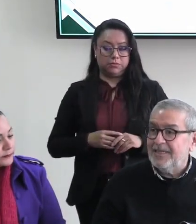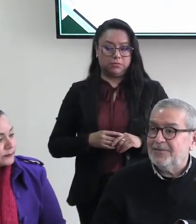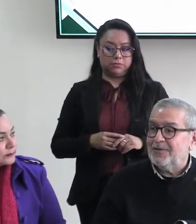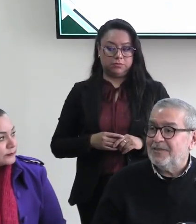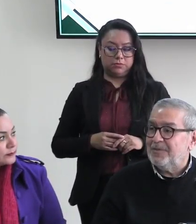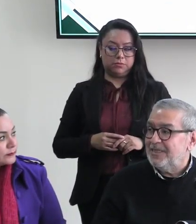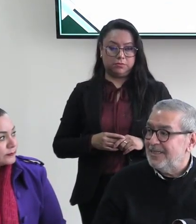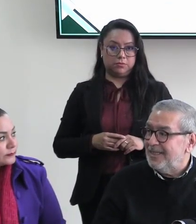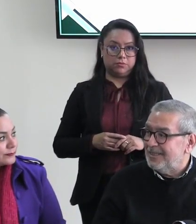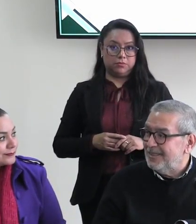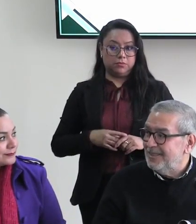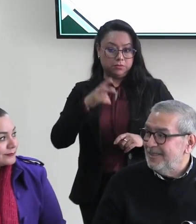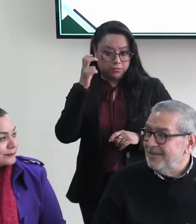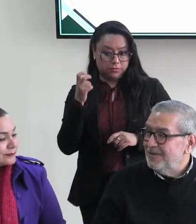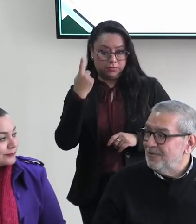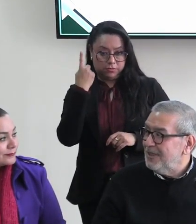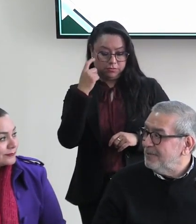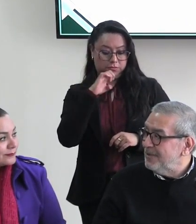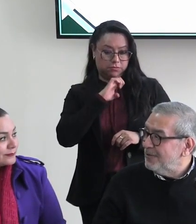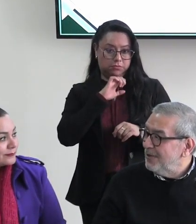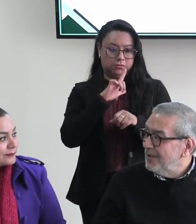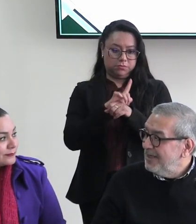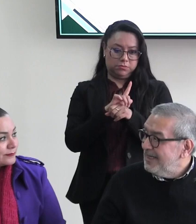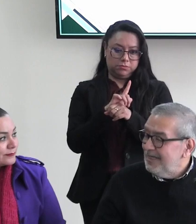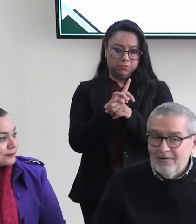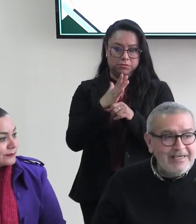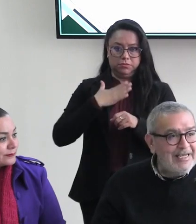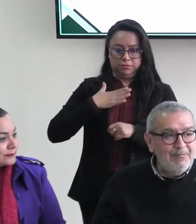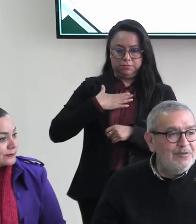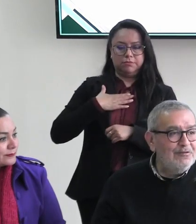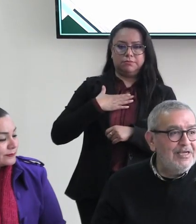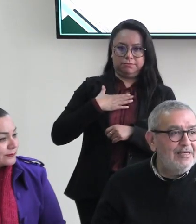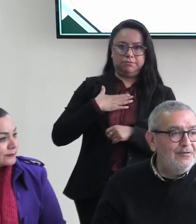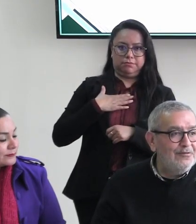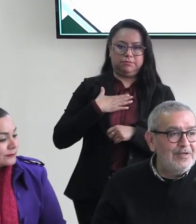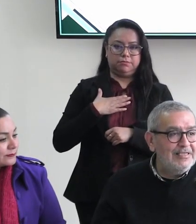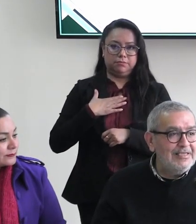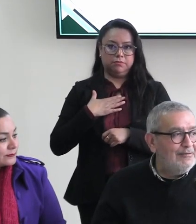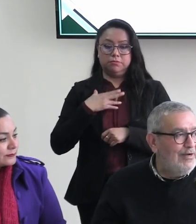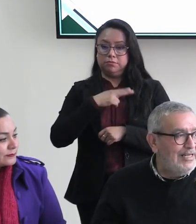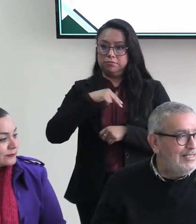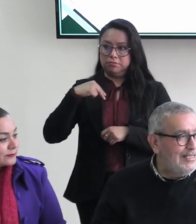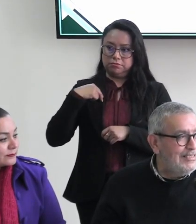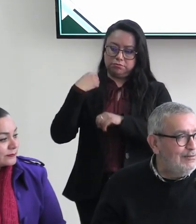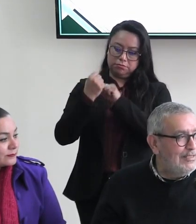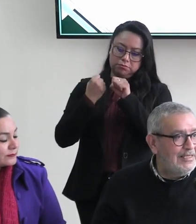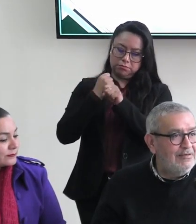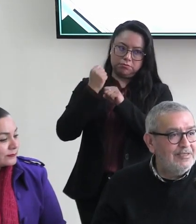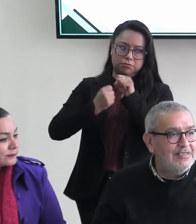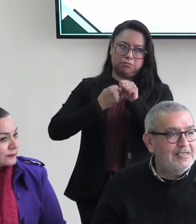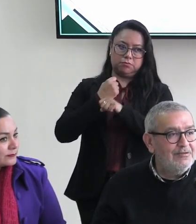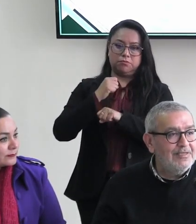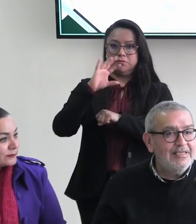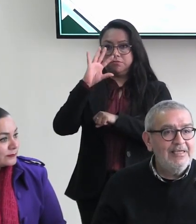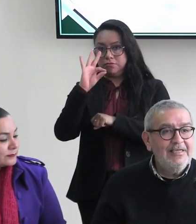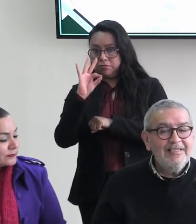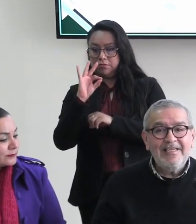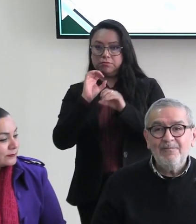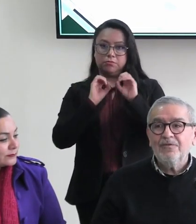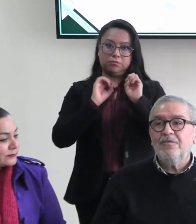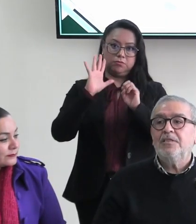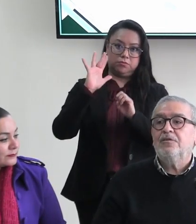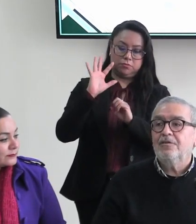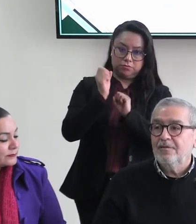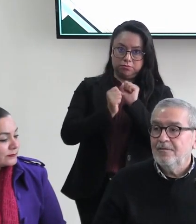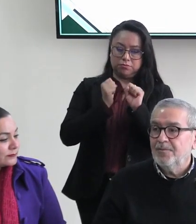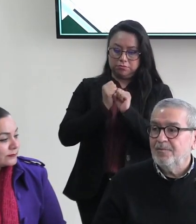Esa sí es una especialidad de un servidor. Y lo que hemos luchado durante 40, 50 años en esta ciudad,